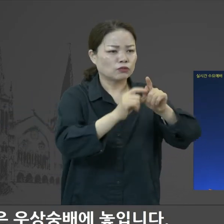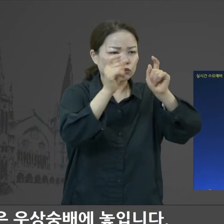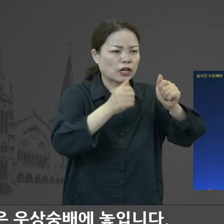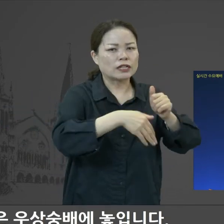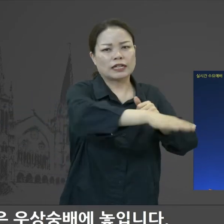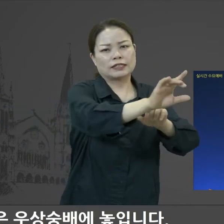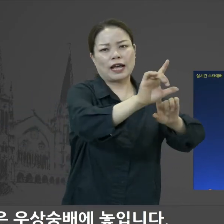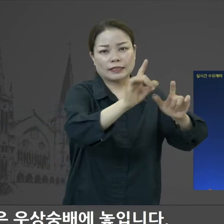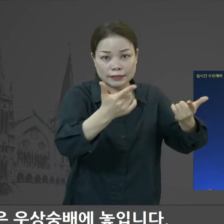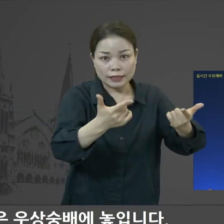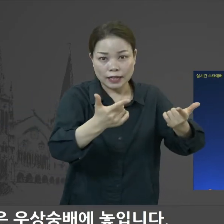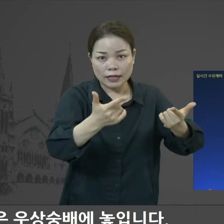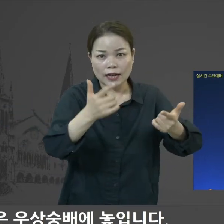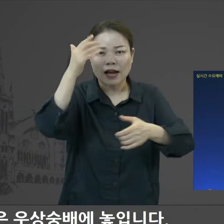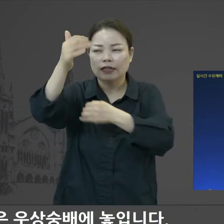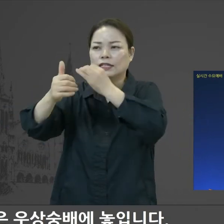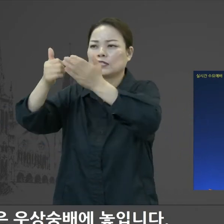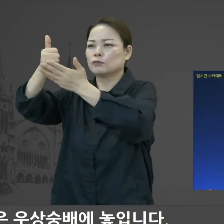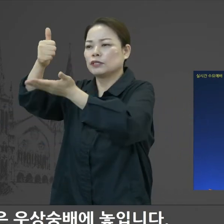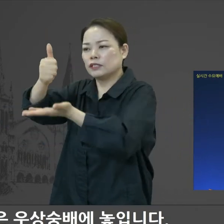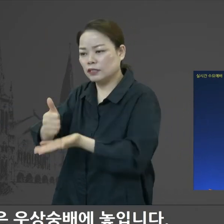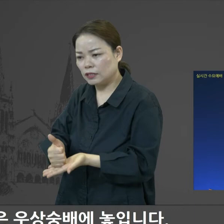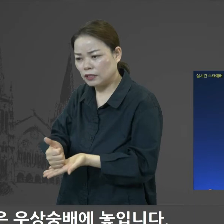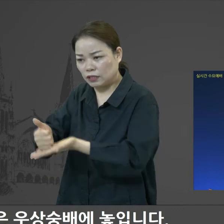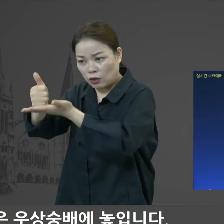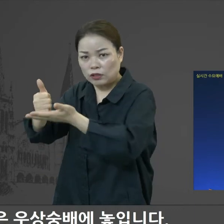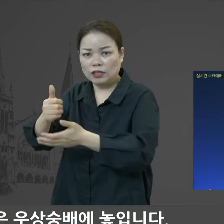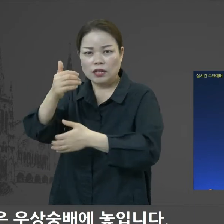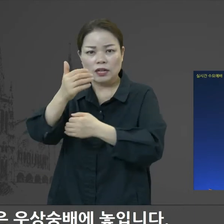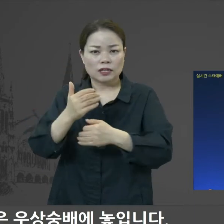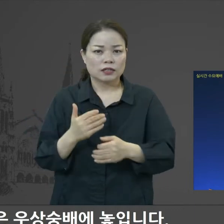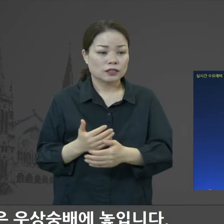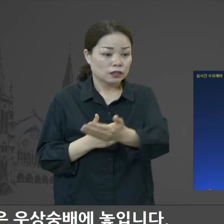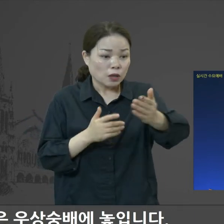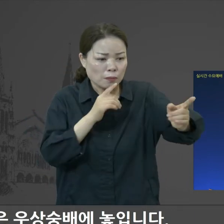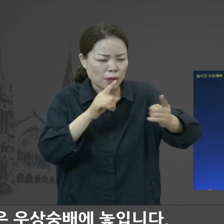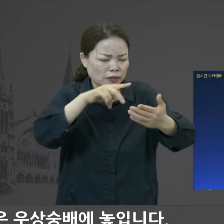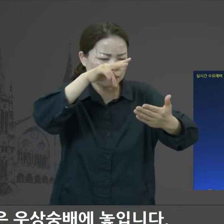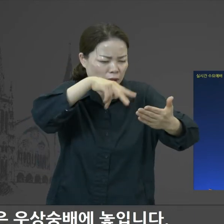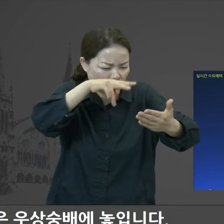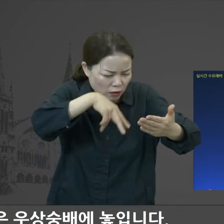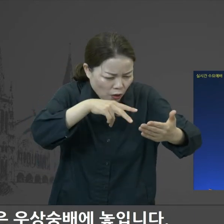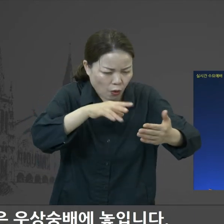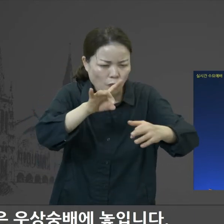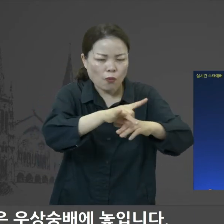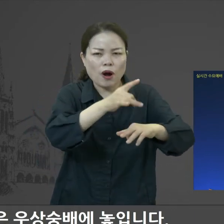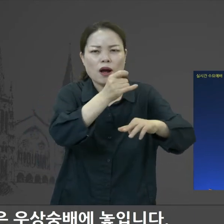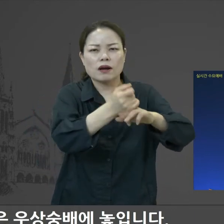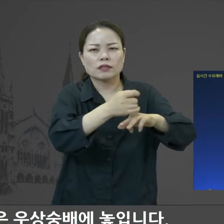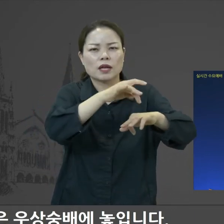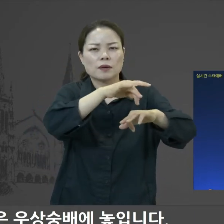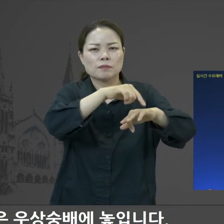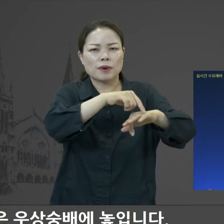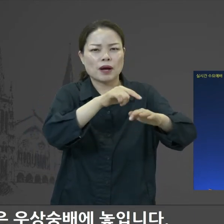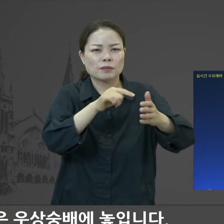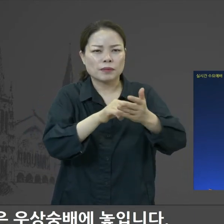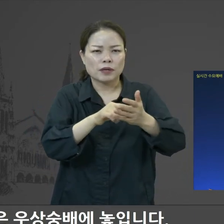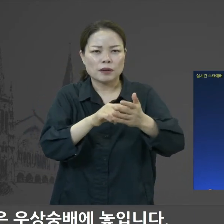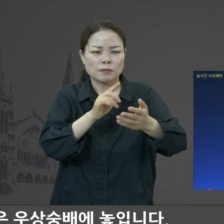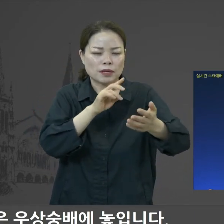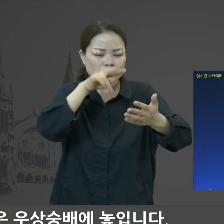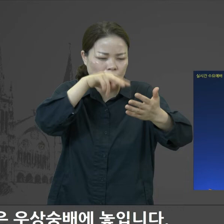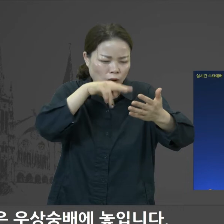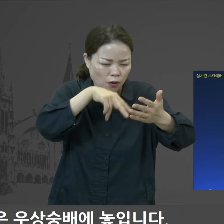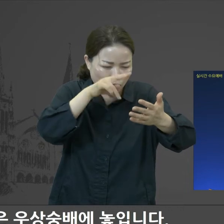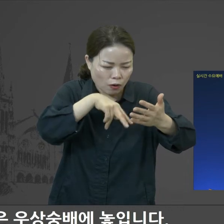함께 사용되고 있습니다. 다시 말해서 저와 성도님들이 하나님 말씀 읽으며 왕처럼 왕의 마음에 곁에 두고 말씀을